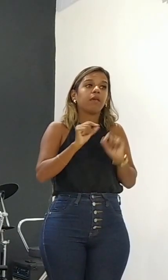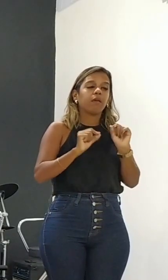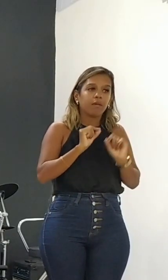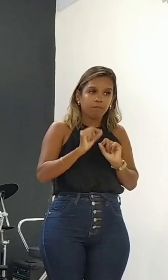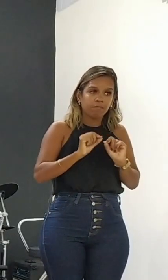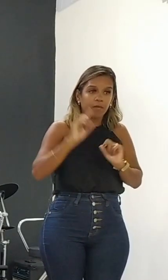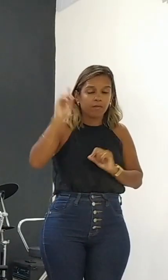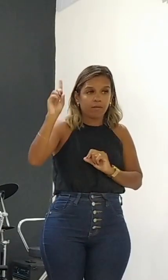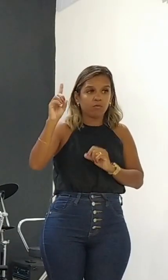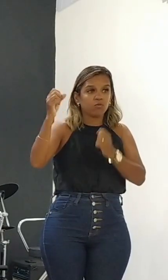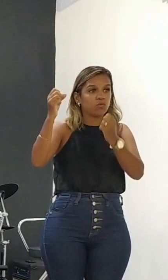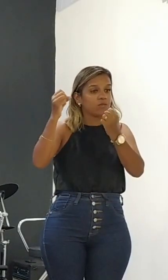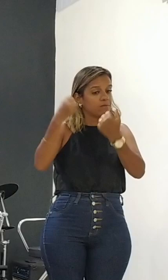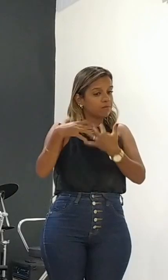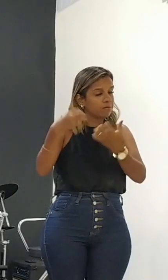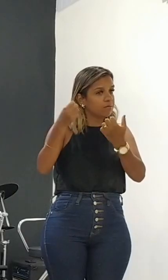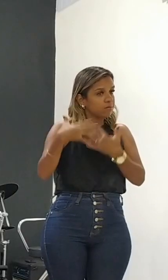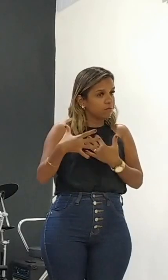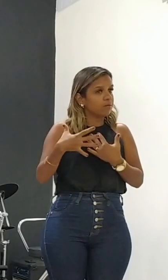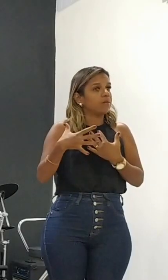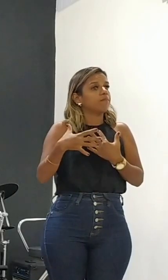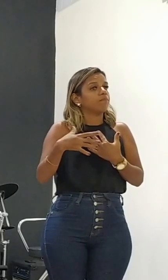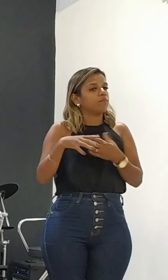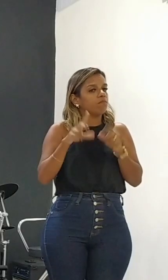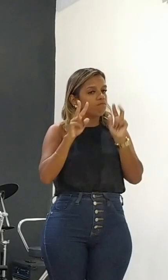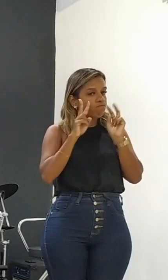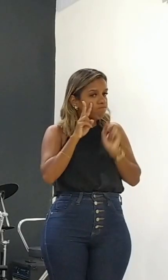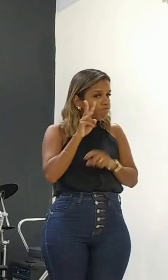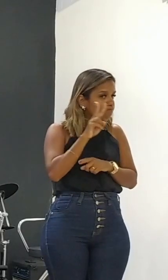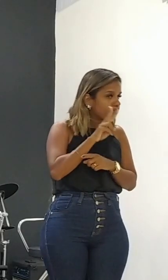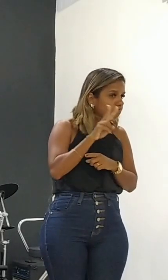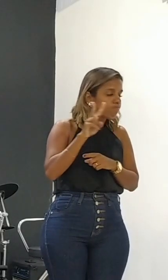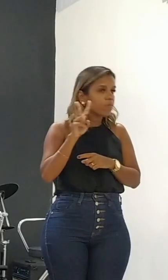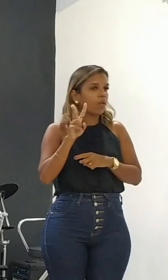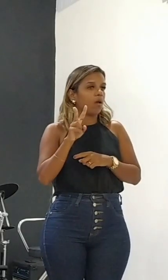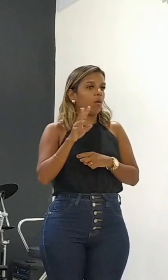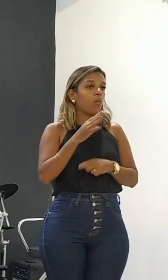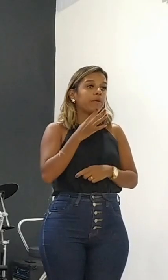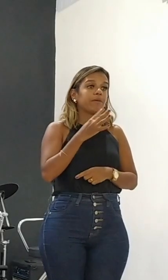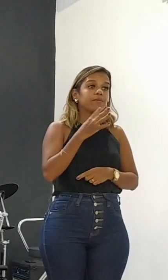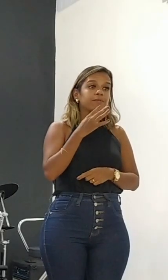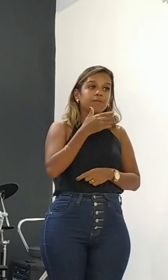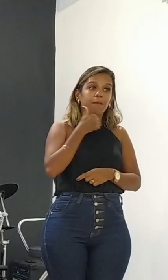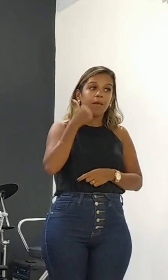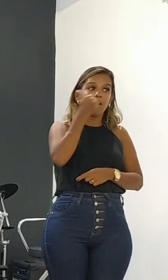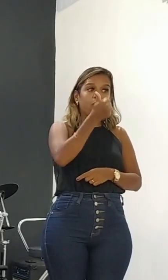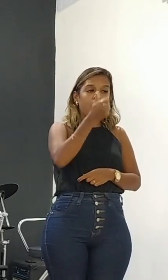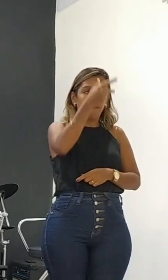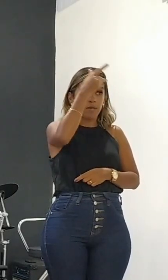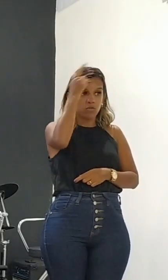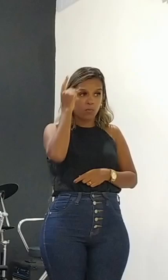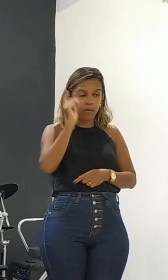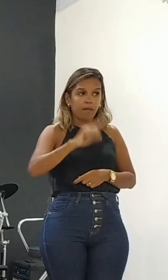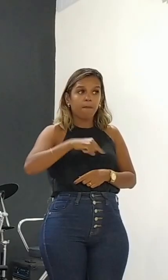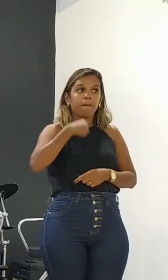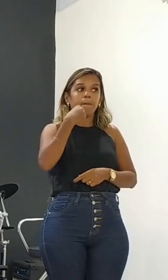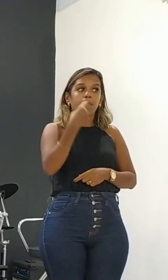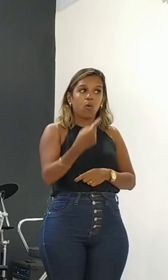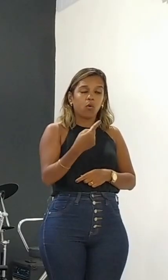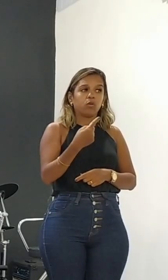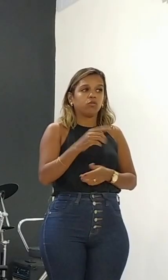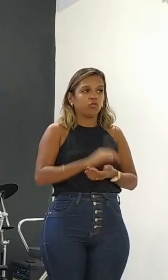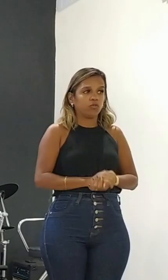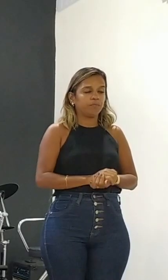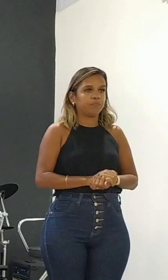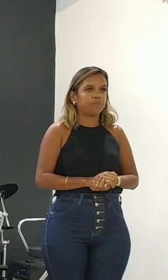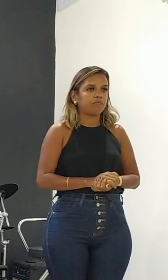como é que está aquela situação, observar a vida daquela pessoa, conhecer melhor aquela pessoa, para então, depois que você vê